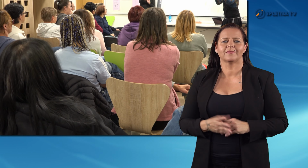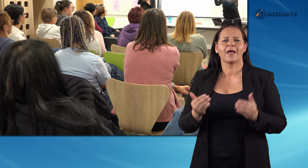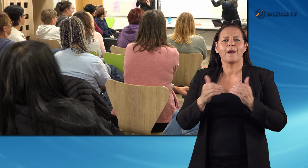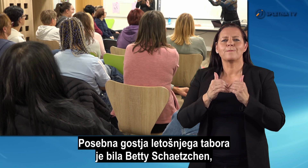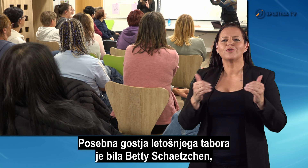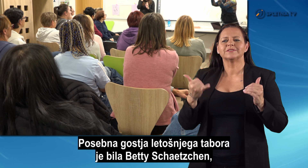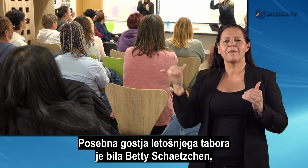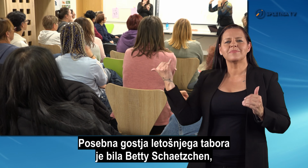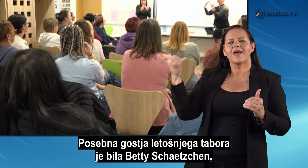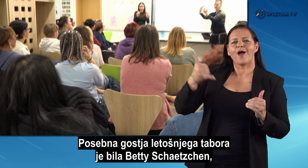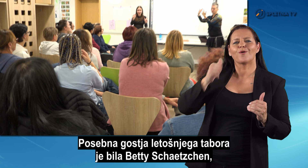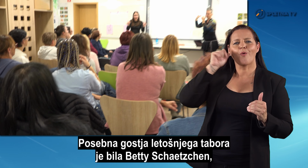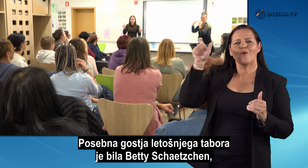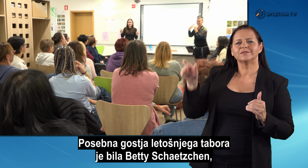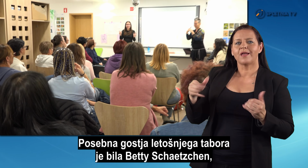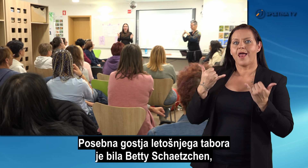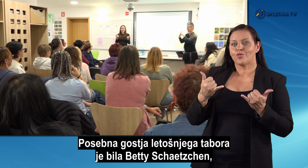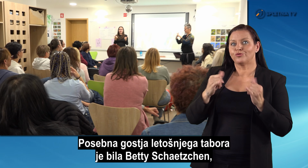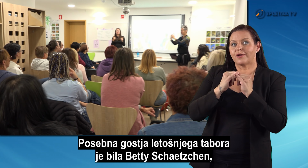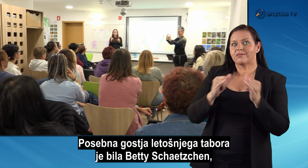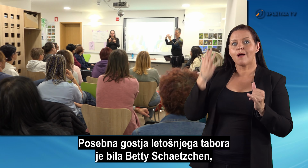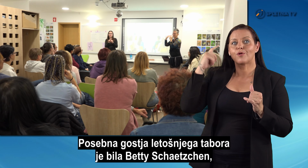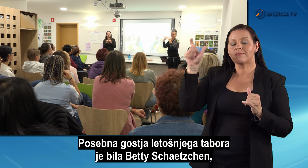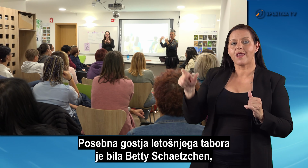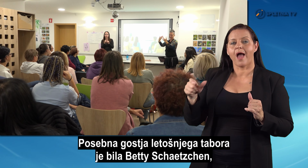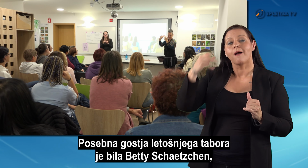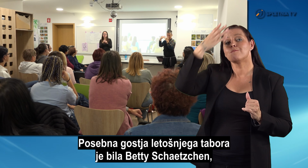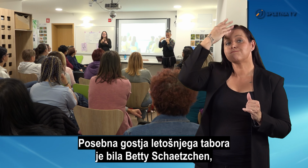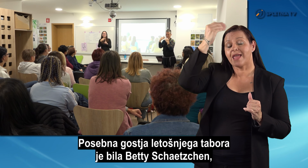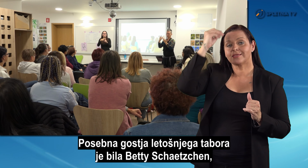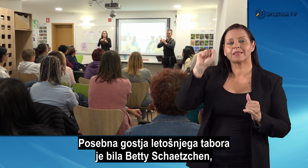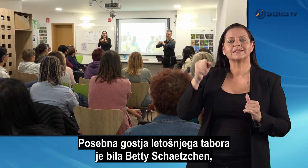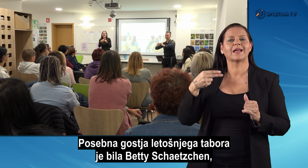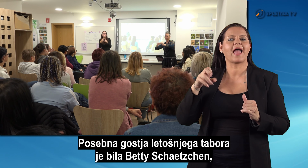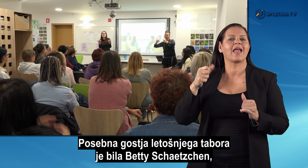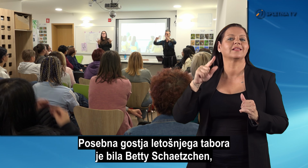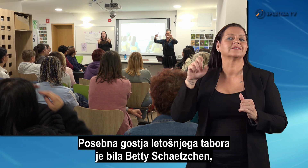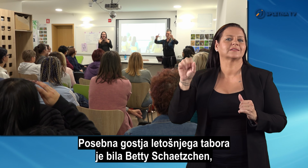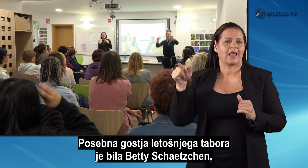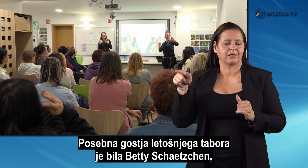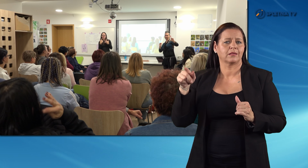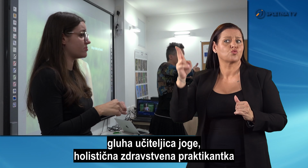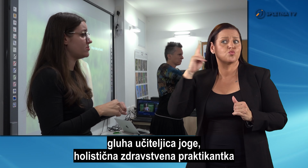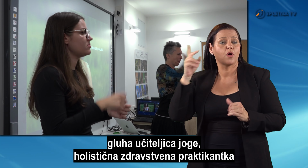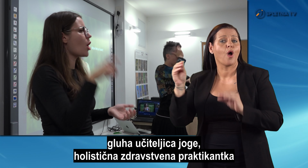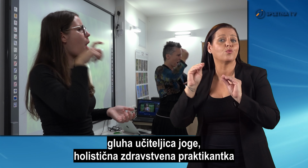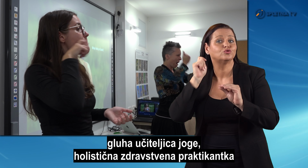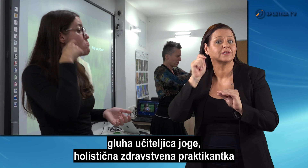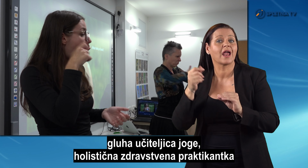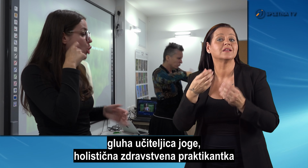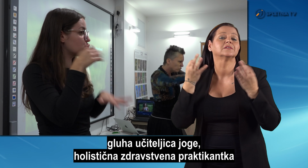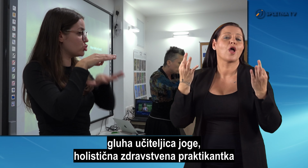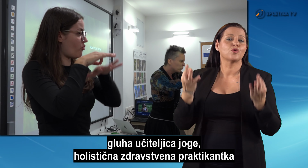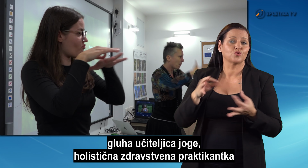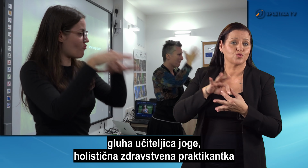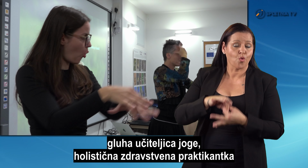Posebna gostja letošnjega tabora je bila Betty Schützen, gluha učiteljica joge, holistična zdravstvena praktikantka in trenerka iz